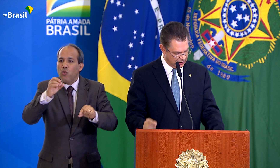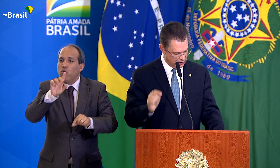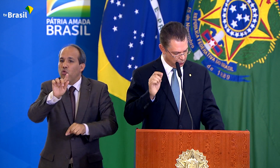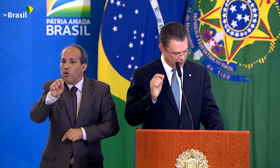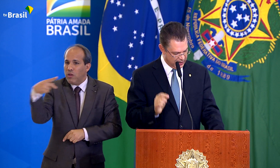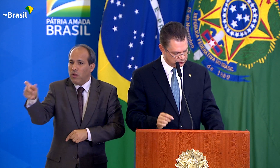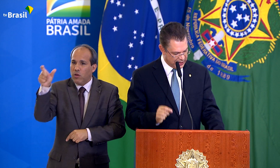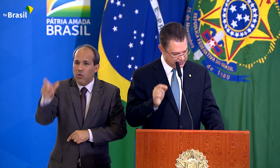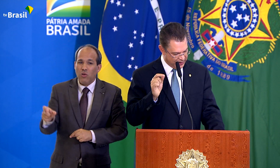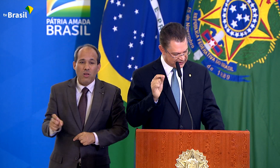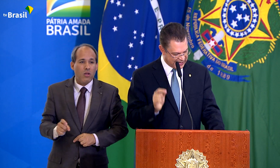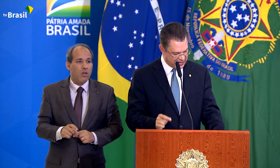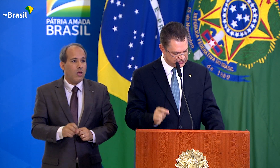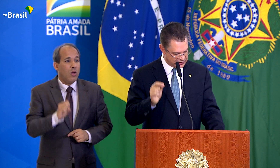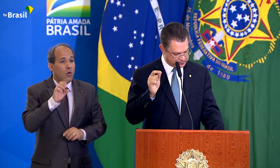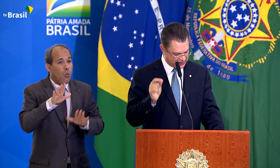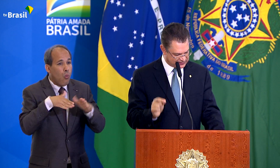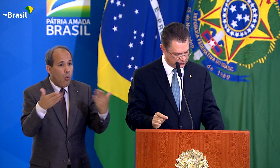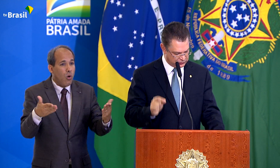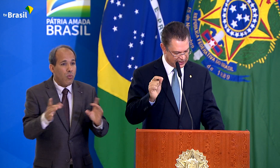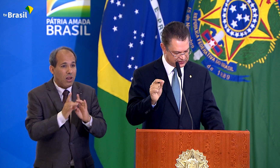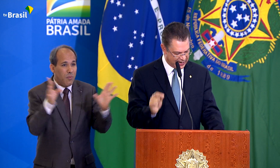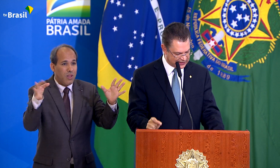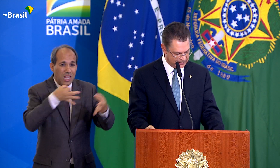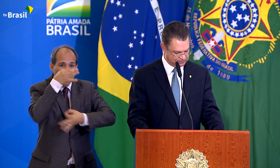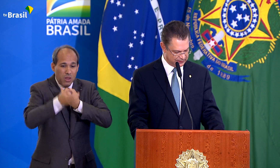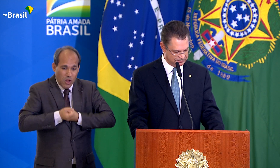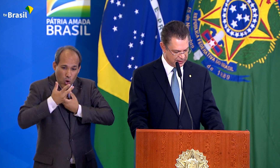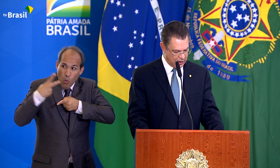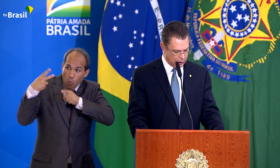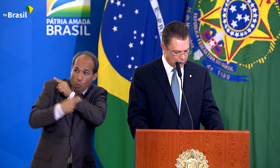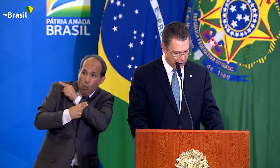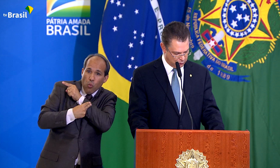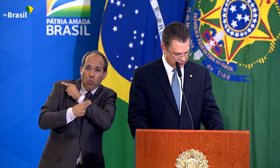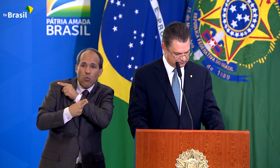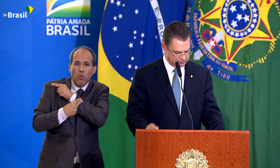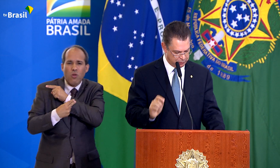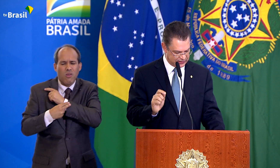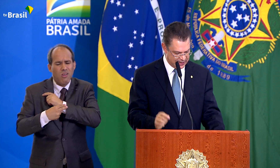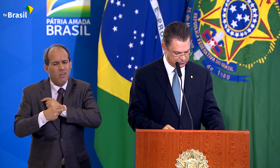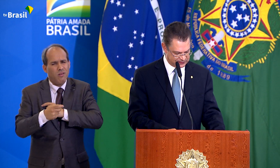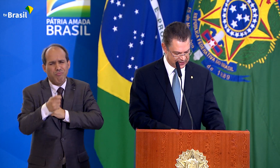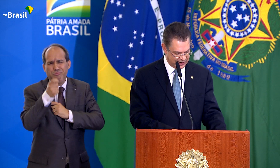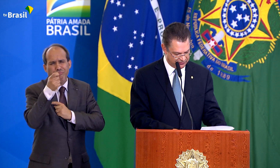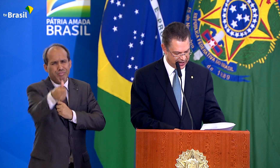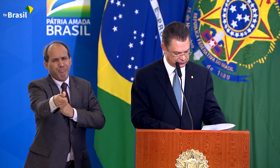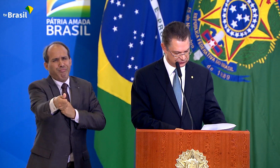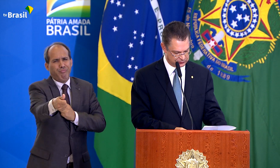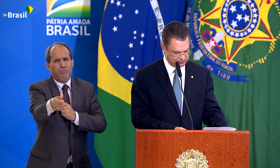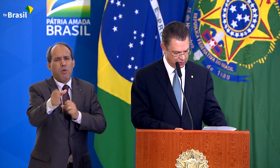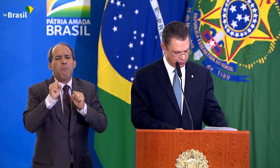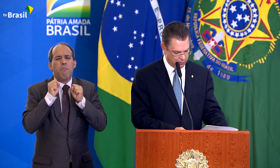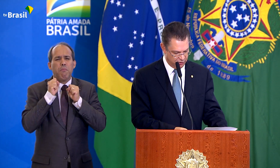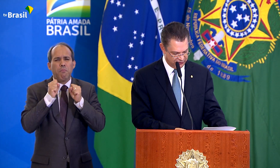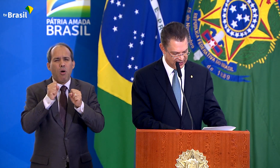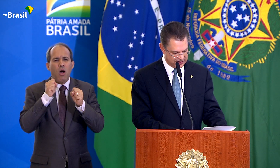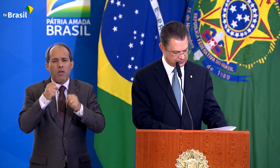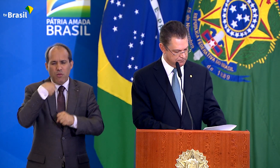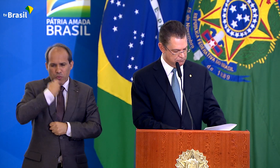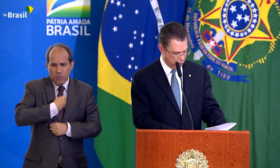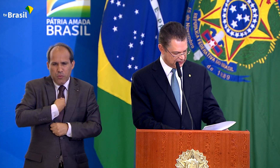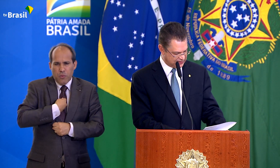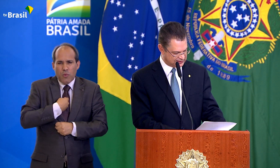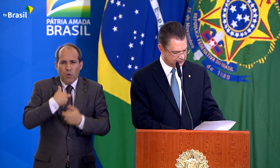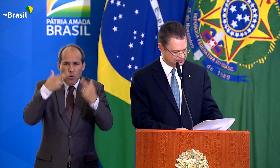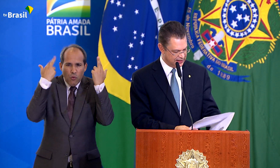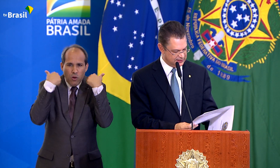Winston quando a liberdade de expressão nos a tirada logo podemos ser levados como